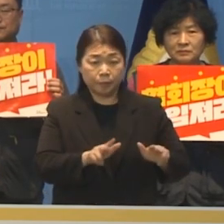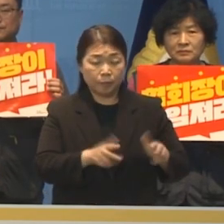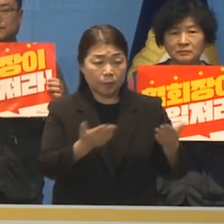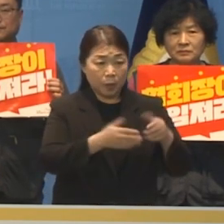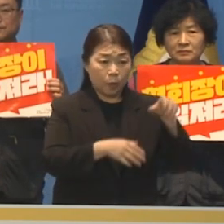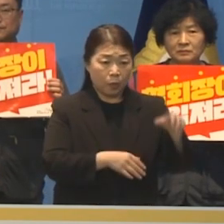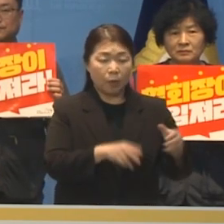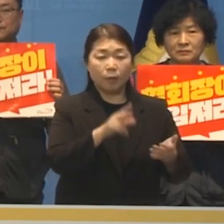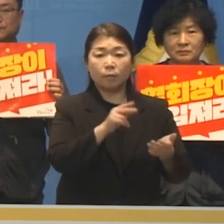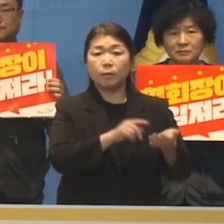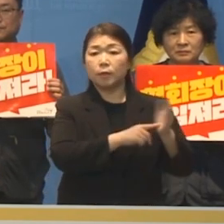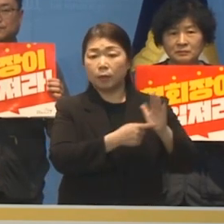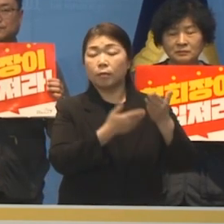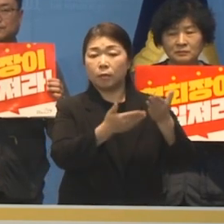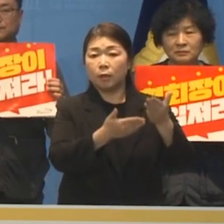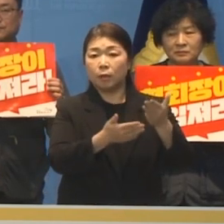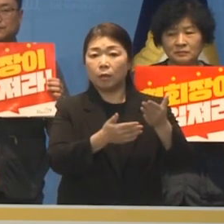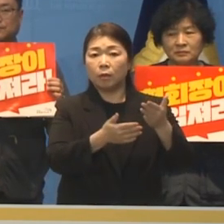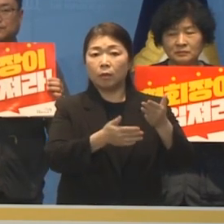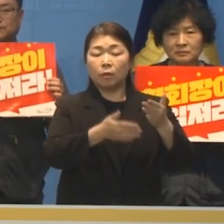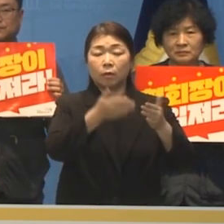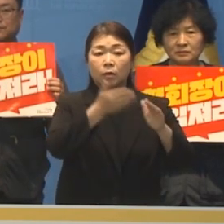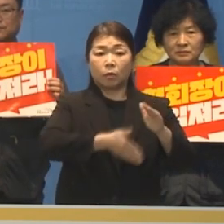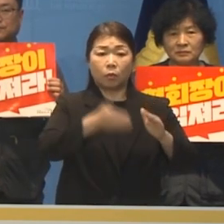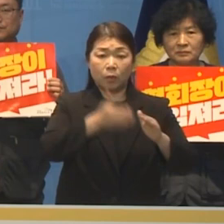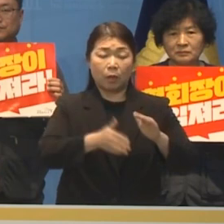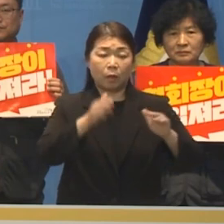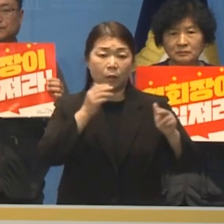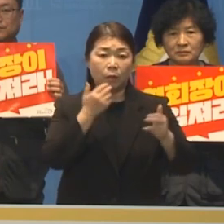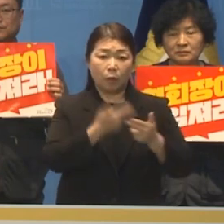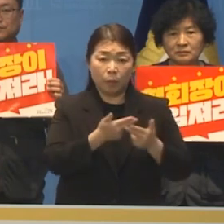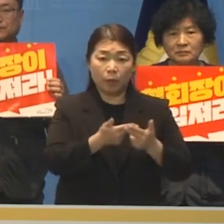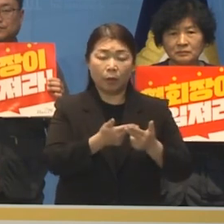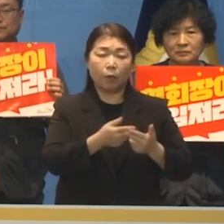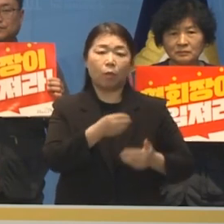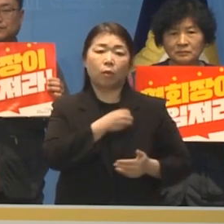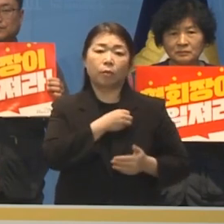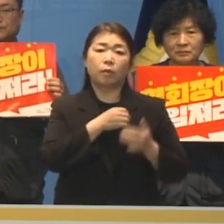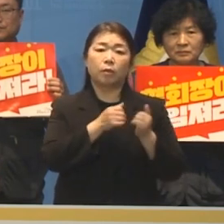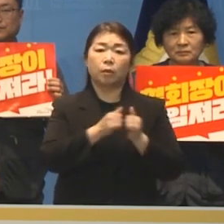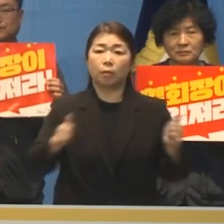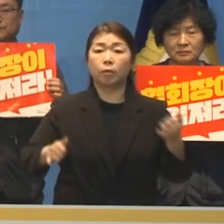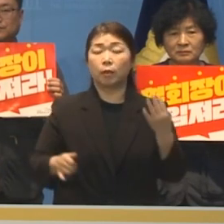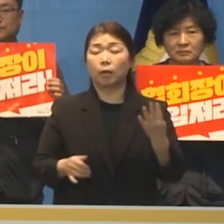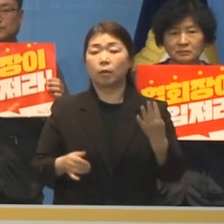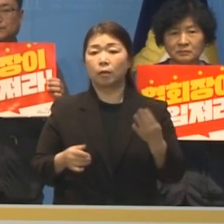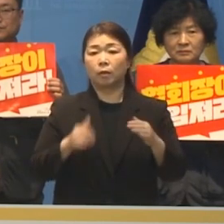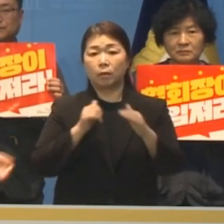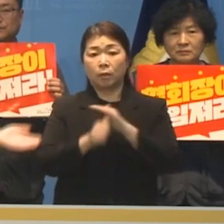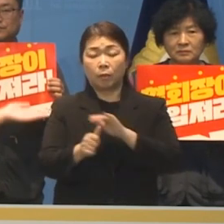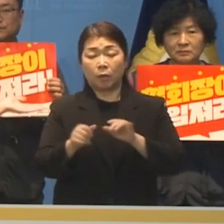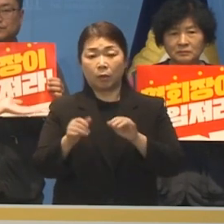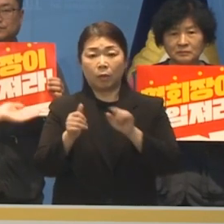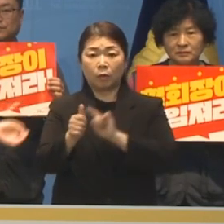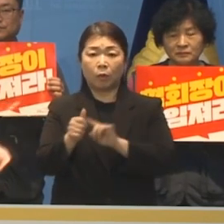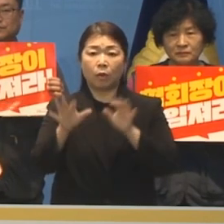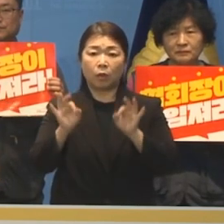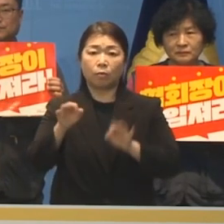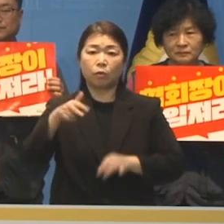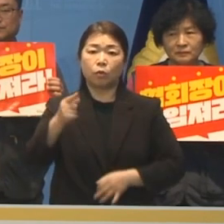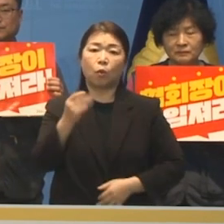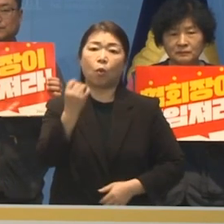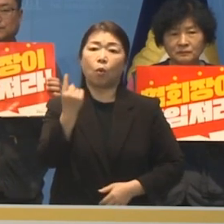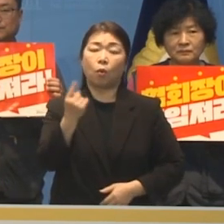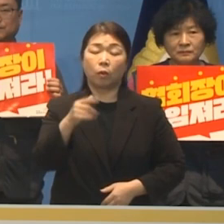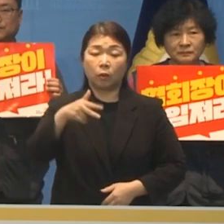발언입니다. 오늘 한국전기공사협회 조합원 4분이 참여하셨는데요. 대표적으로 우리 김정옥 조합원님께서 현장